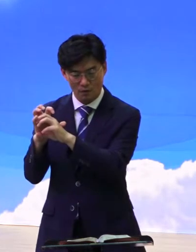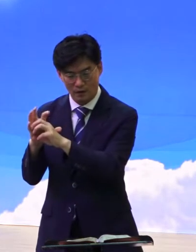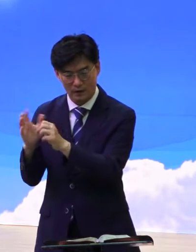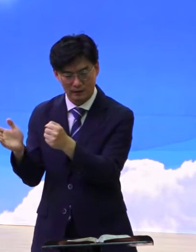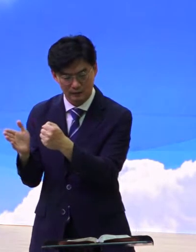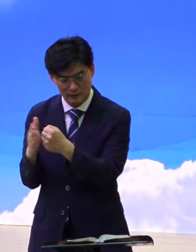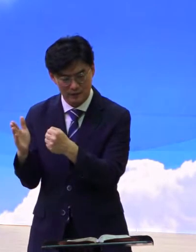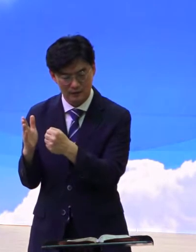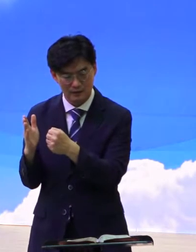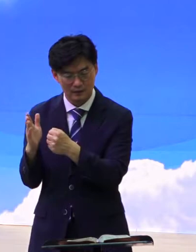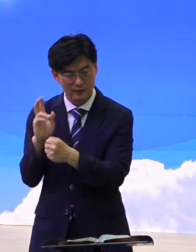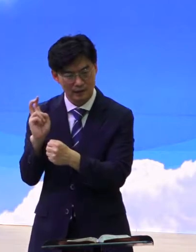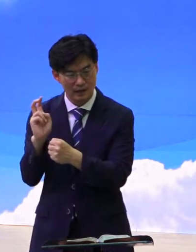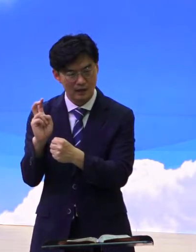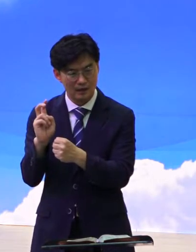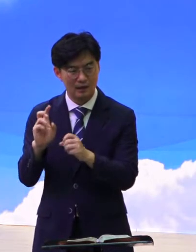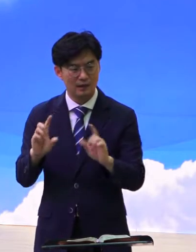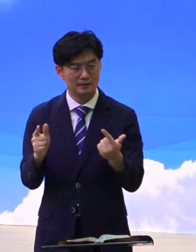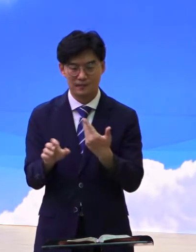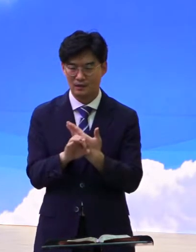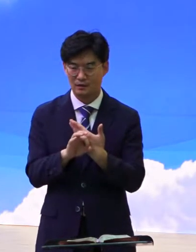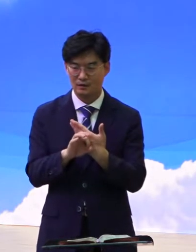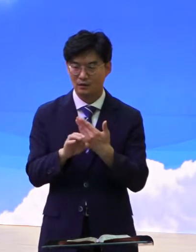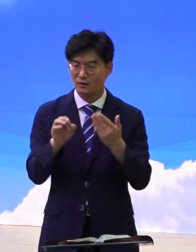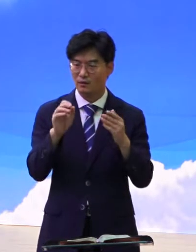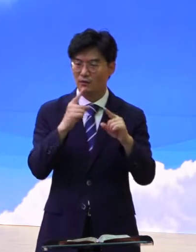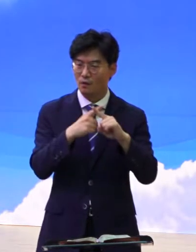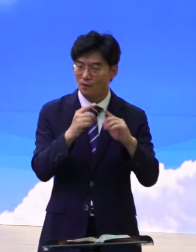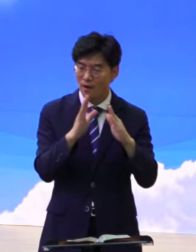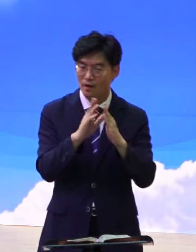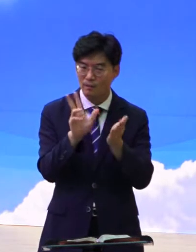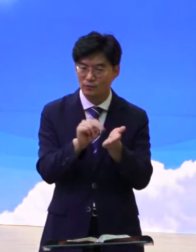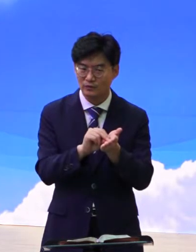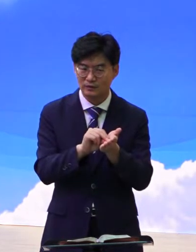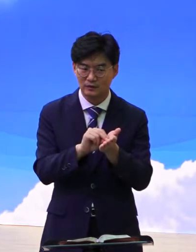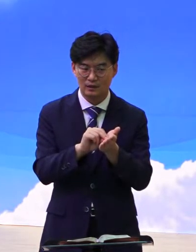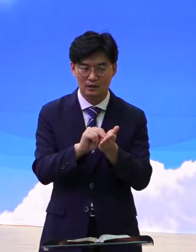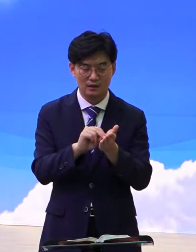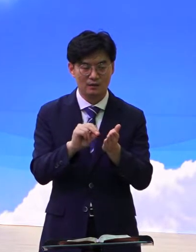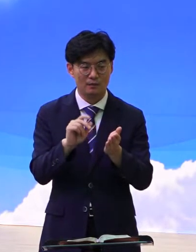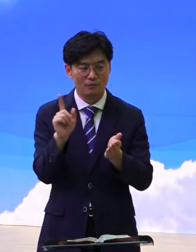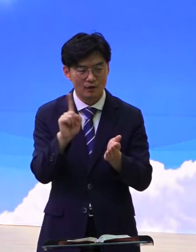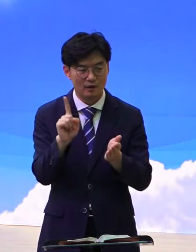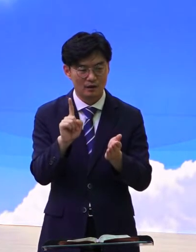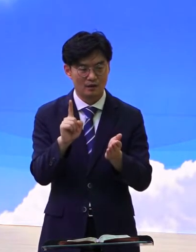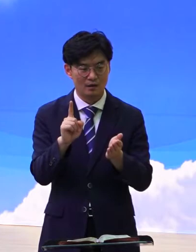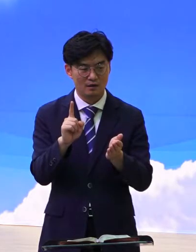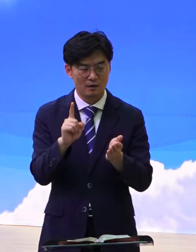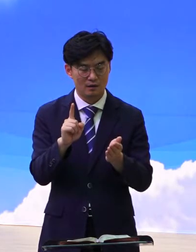우리가 겪고 있는 우리들 자신의 신앙의 위기, 또 한국교회의 이 교회적 위기는